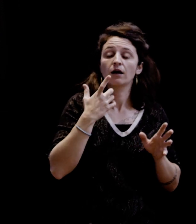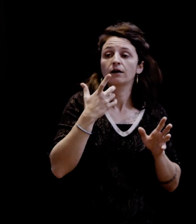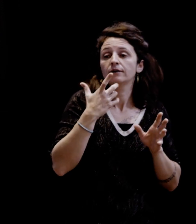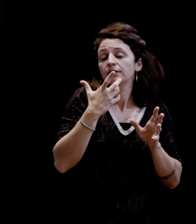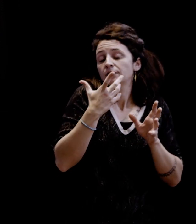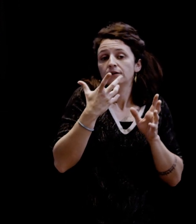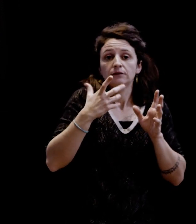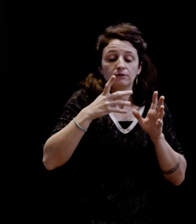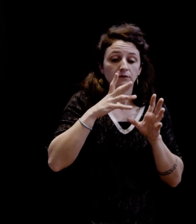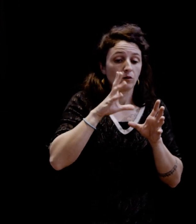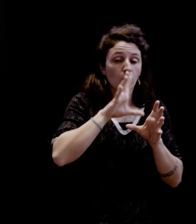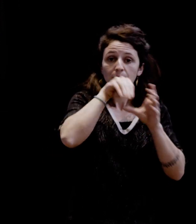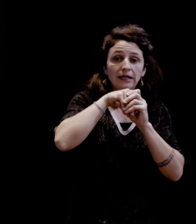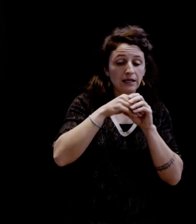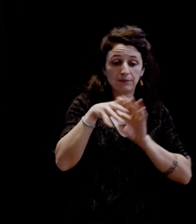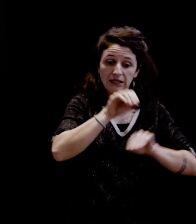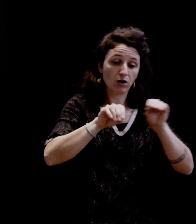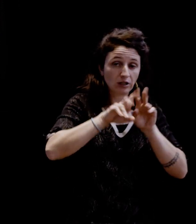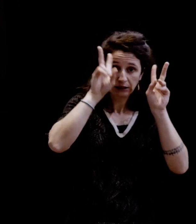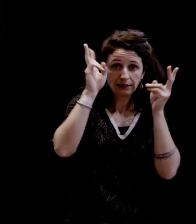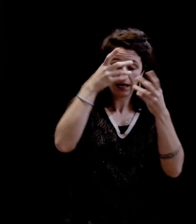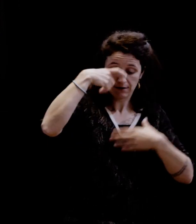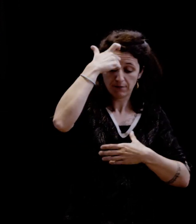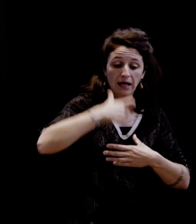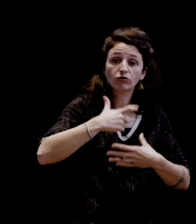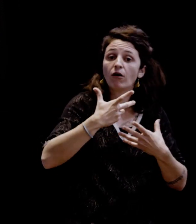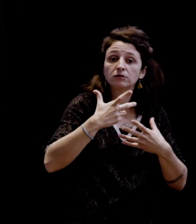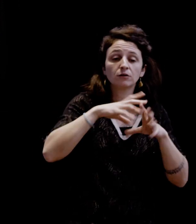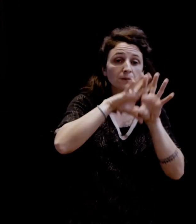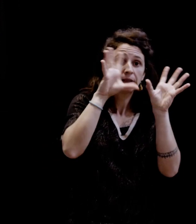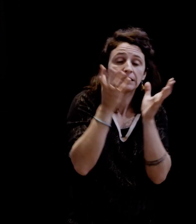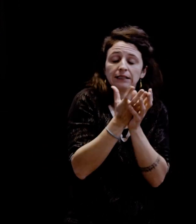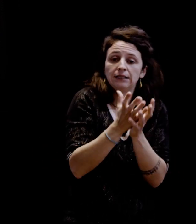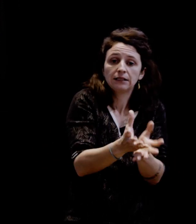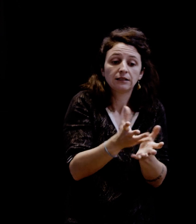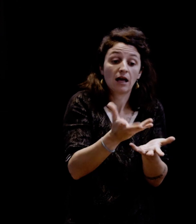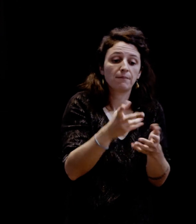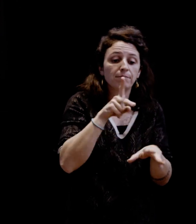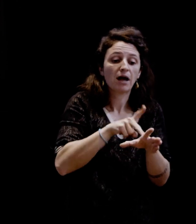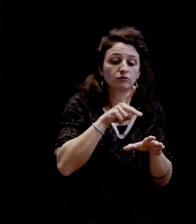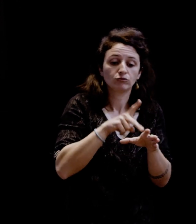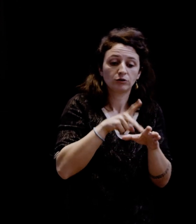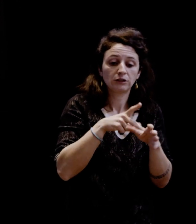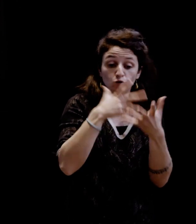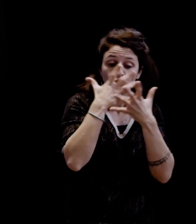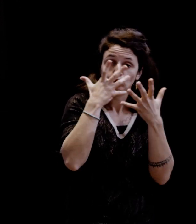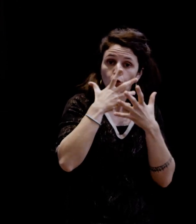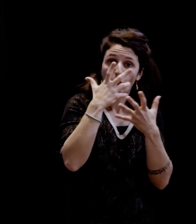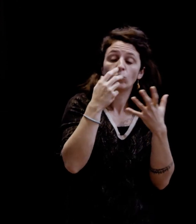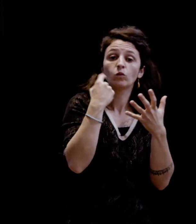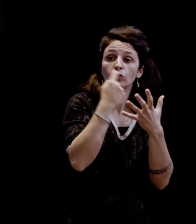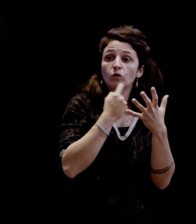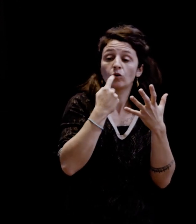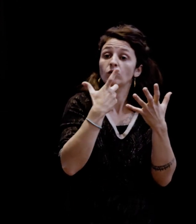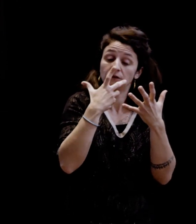charge générale du patient, ça fait partie de la prise en charge médicale globale. Et dans cette pathologie où il y a un trouble de l'oralité qui est très fort,